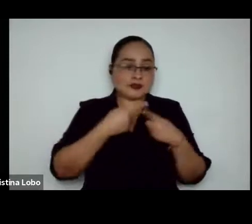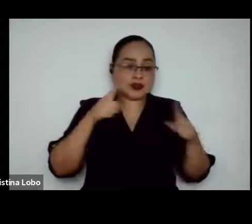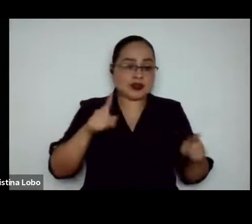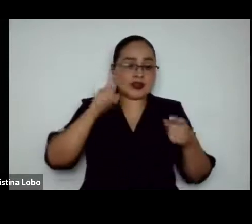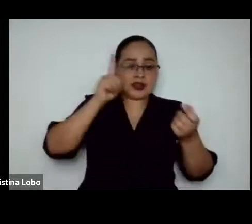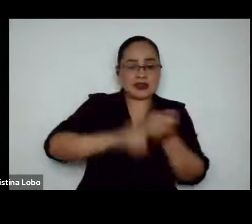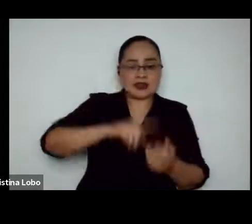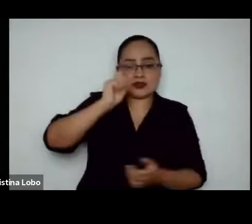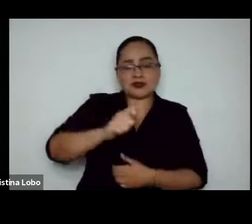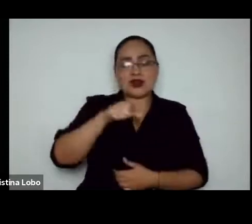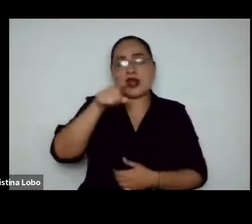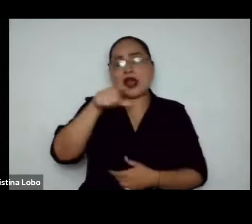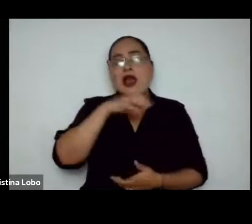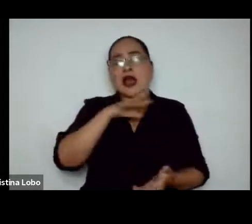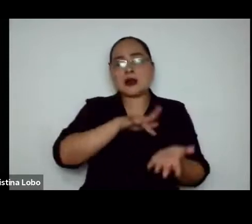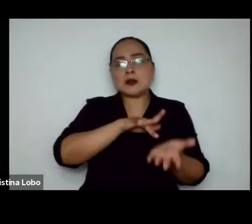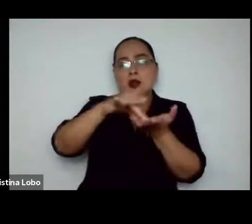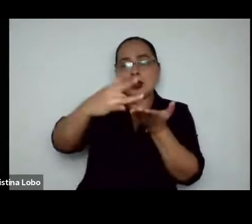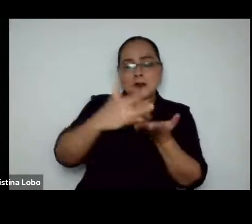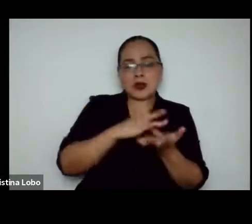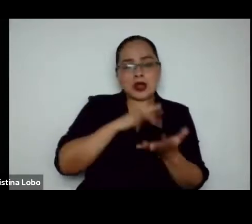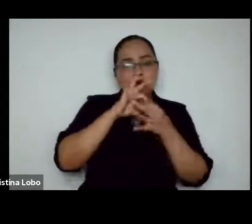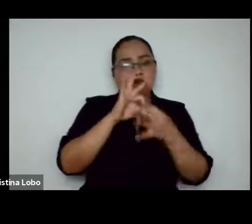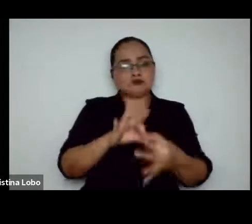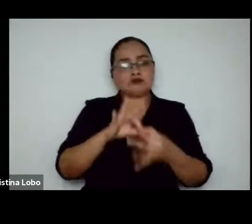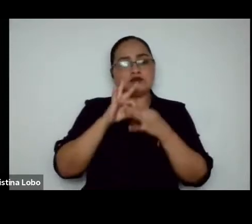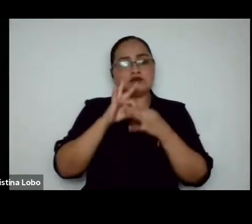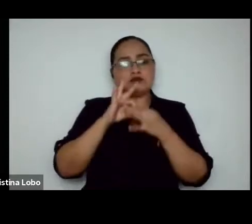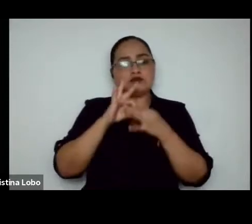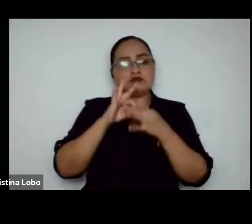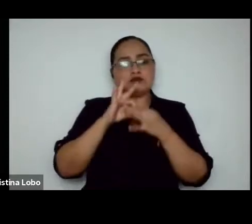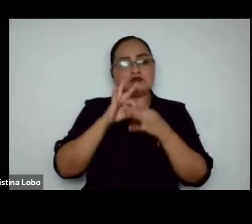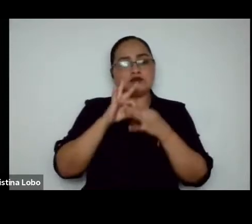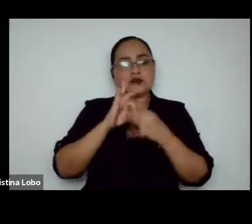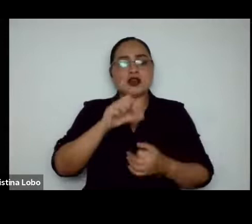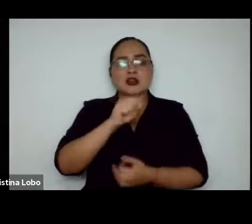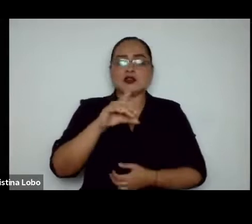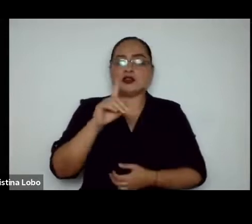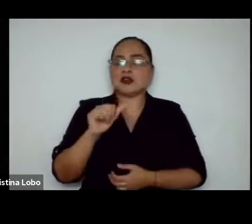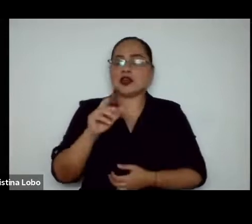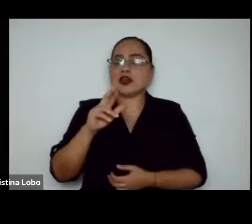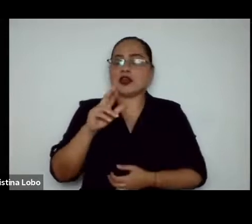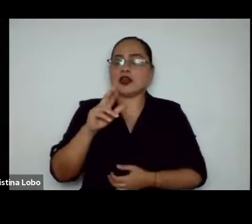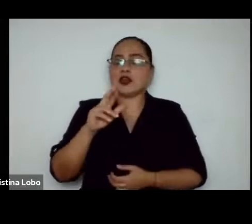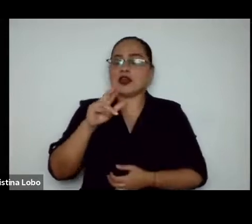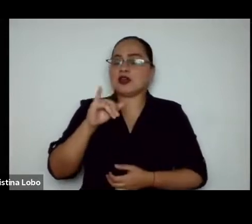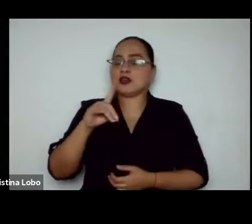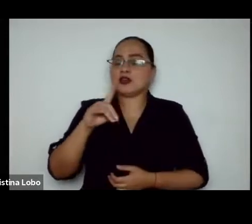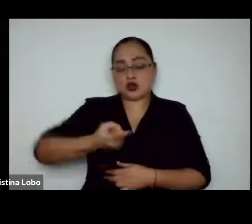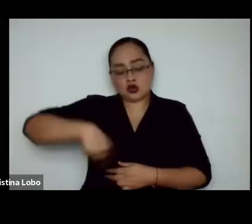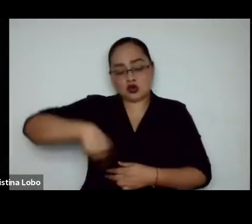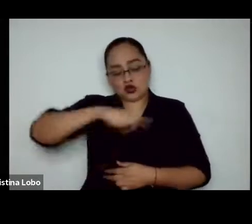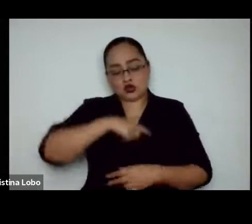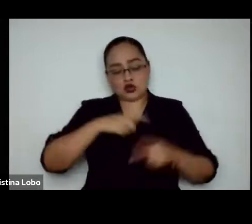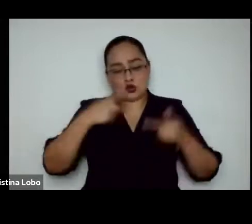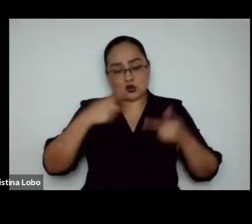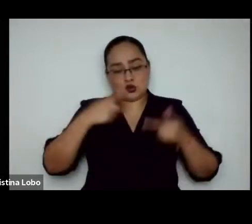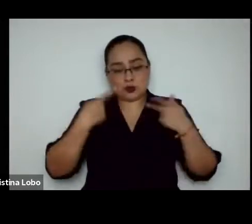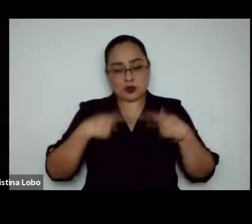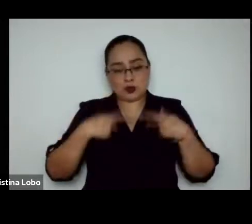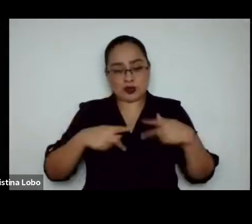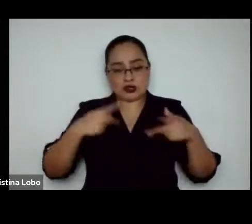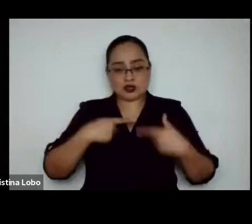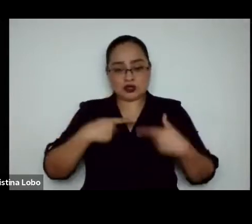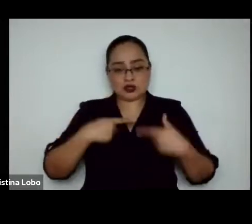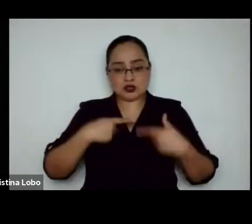concepción de solidaridad, ¿no? Una concepción en la que las personas somos libres, además, solo cuando